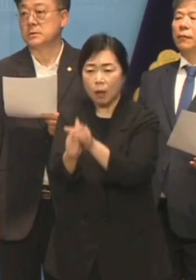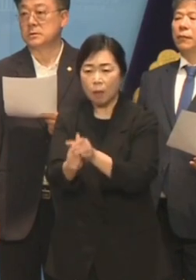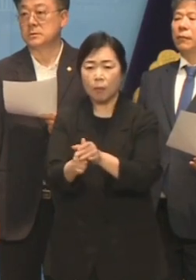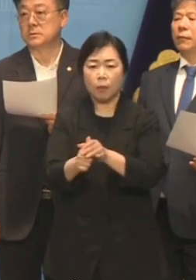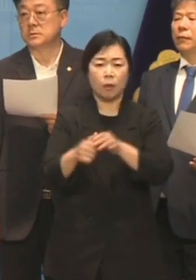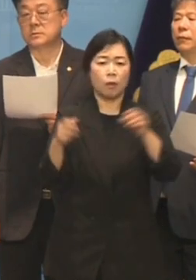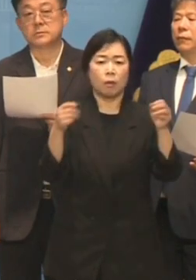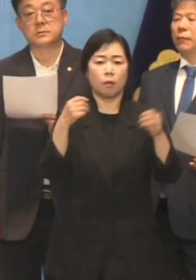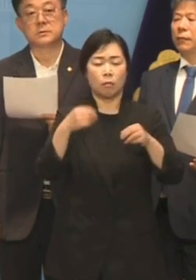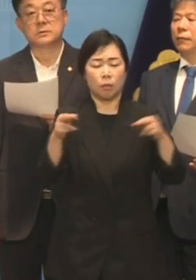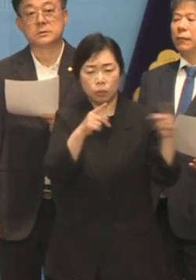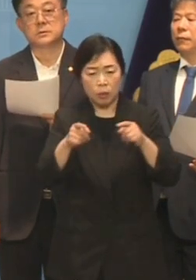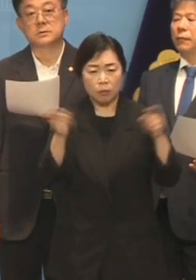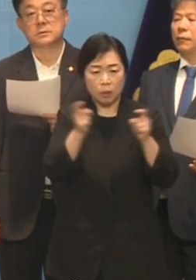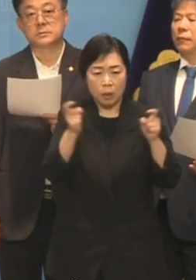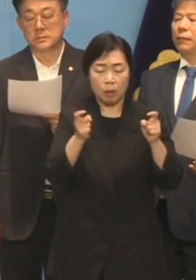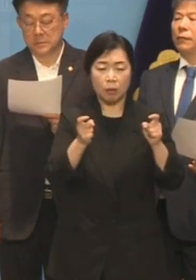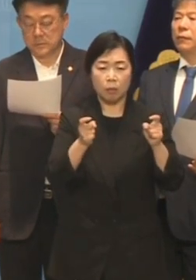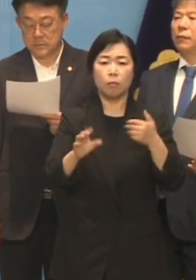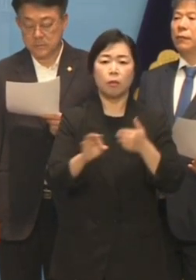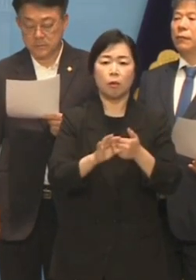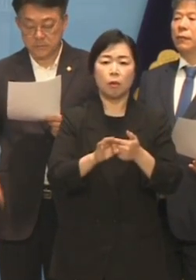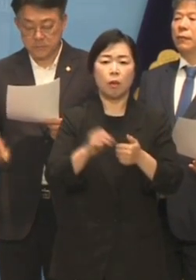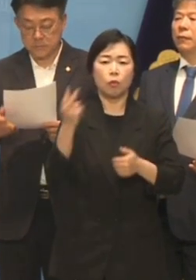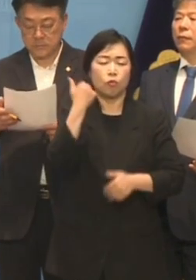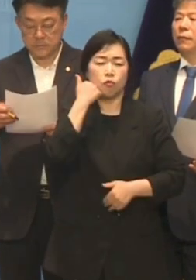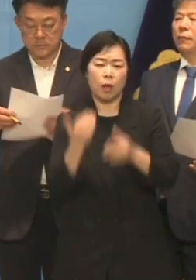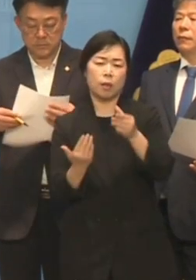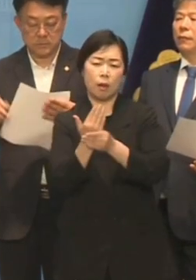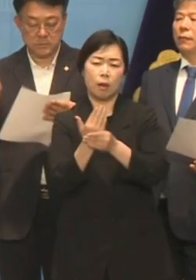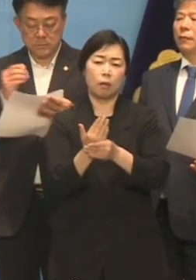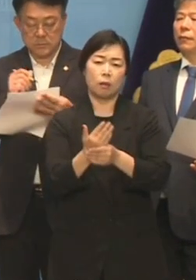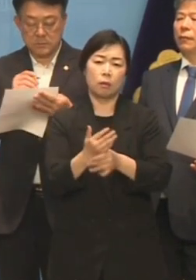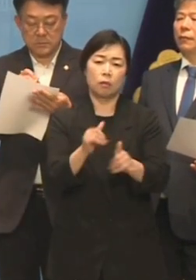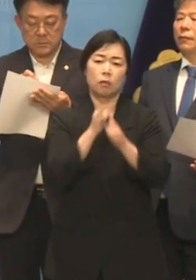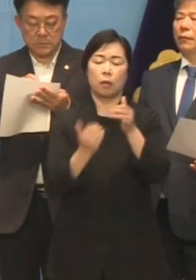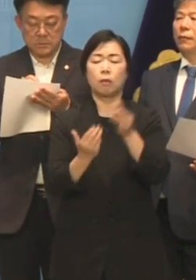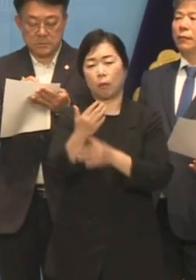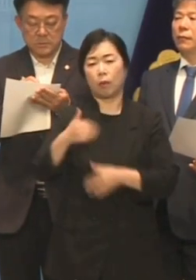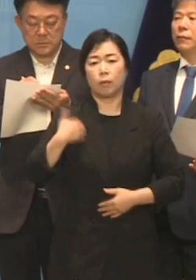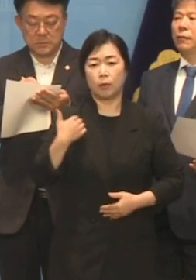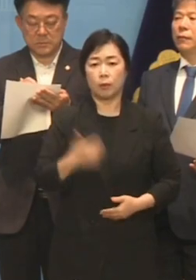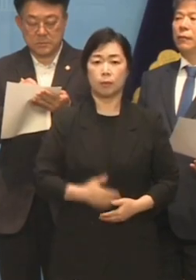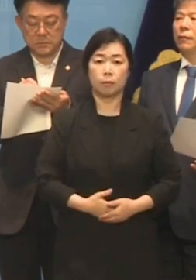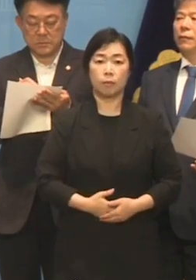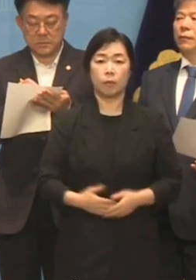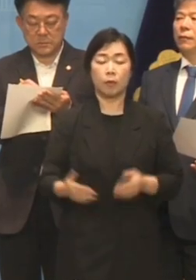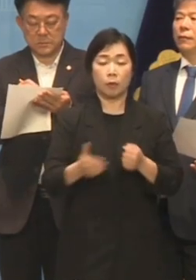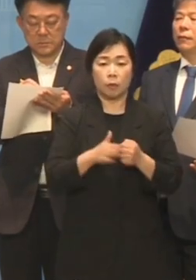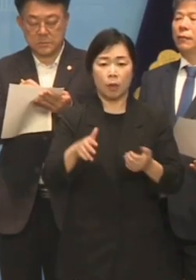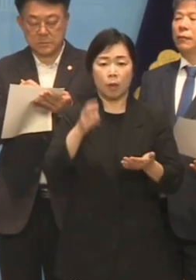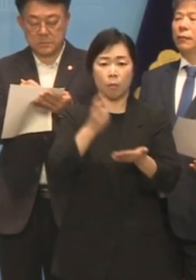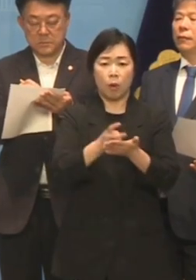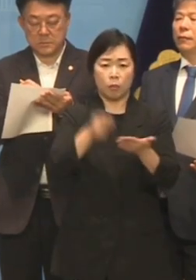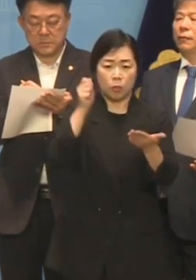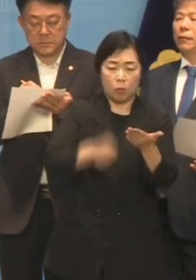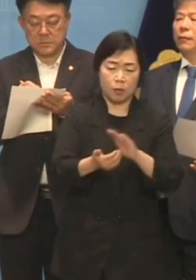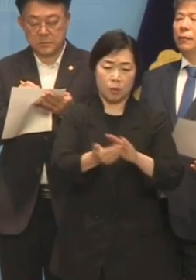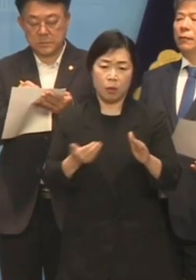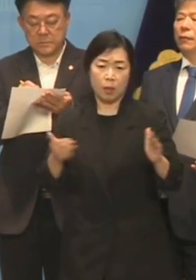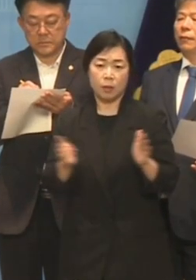것입니다. 법 통과 이전에 대통령의 특단의 대책이 없이는 또